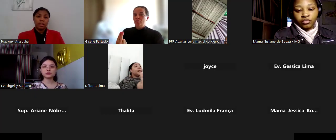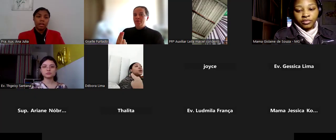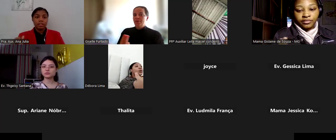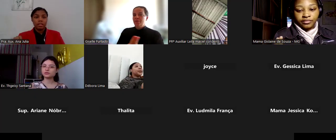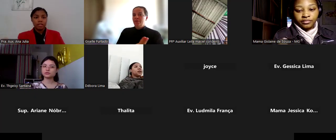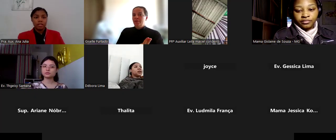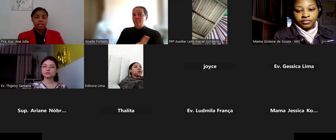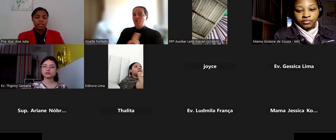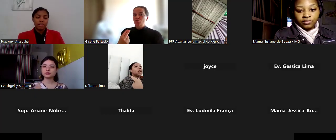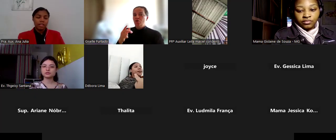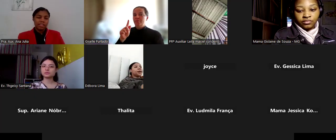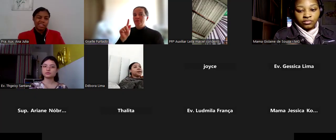nome. Meu nome.